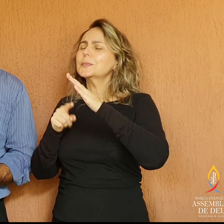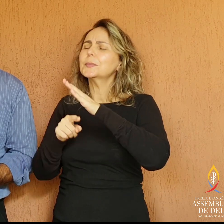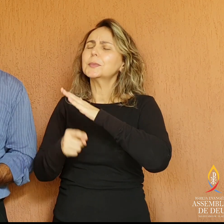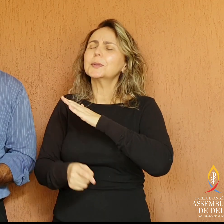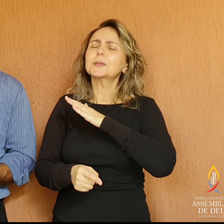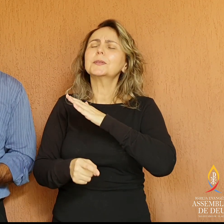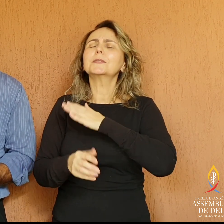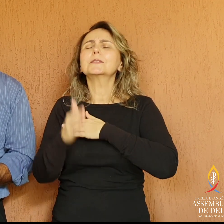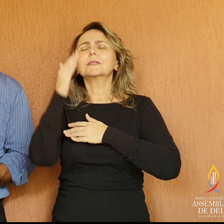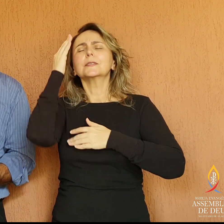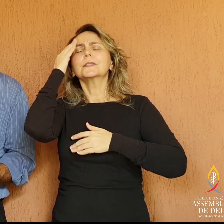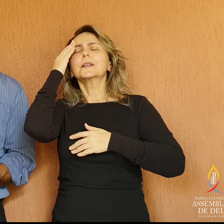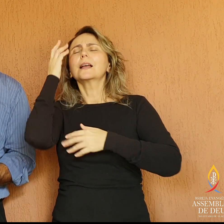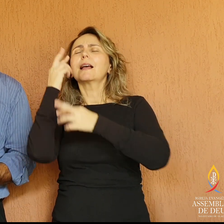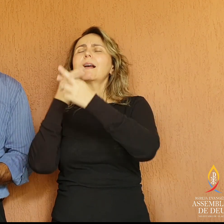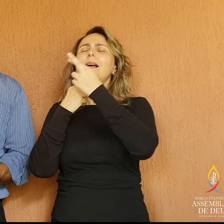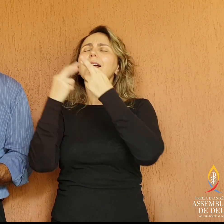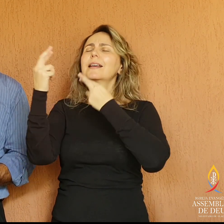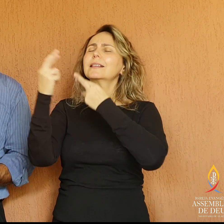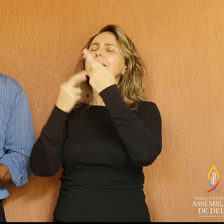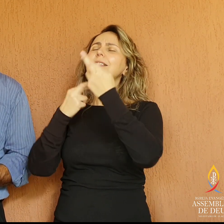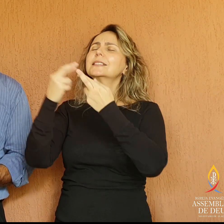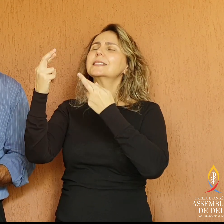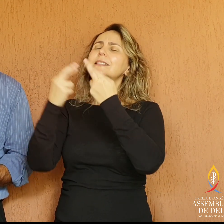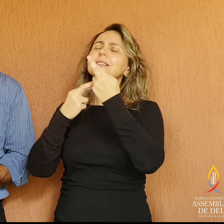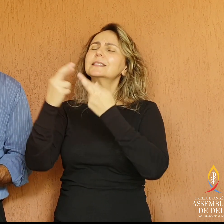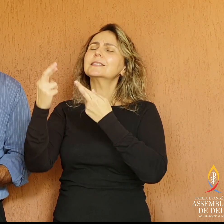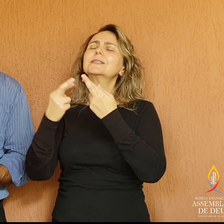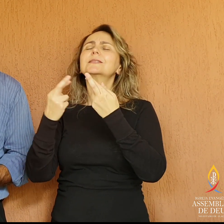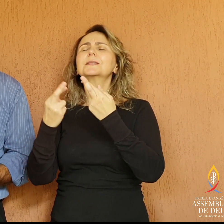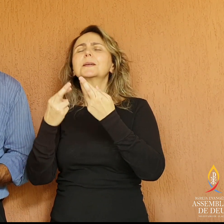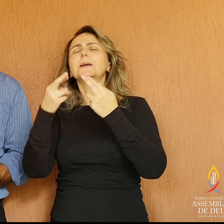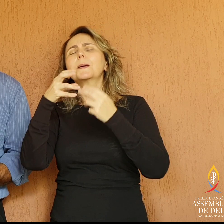que Tu tens conosco e com o mundo. Ó